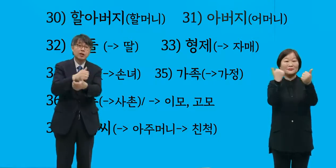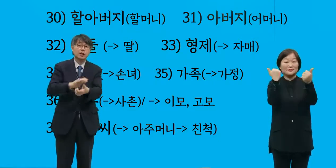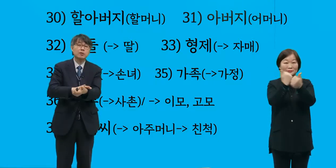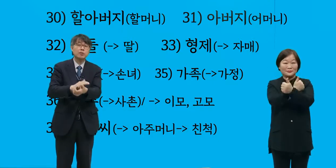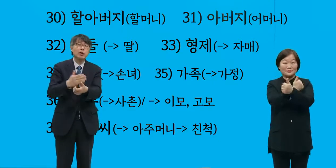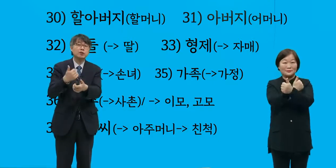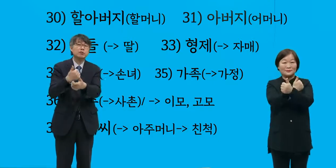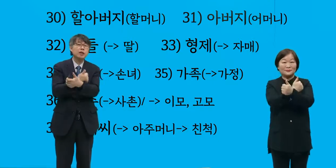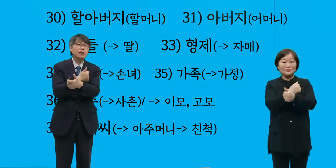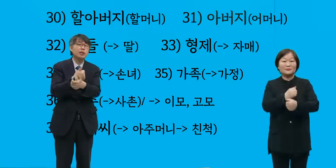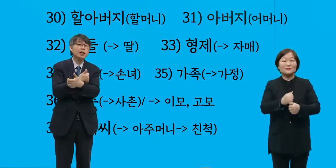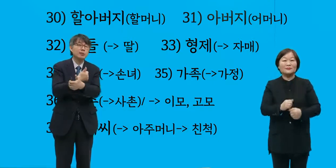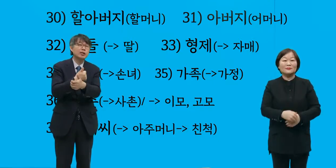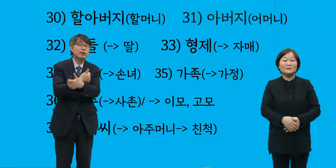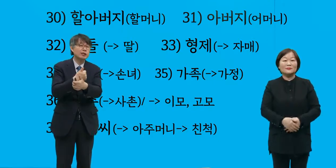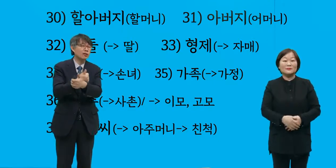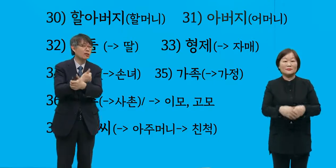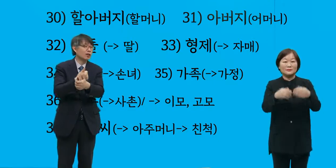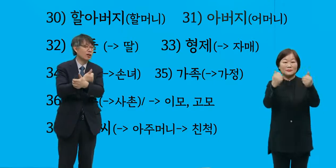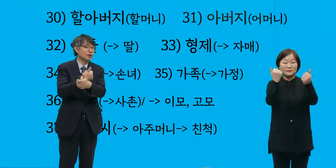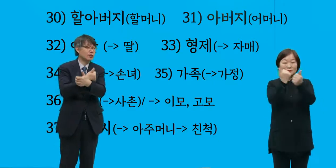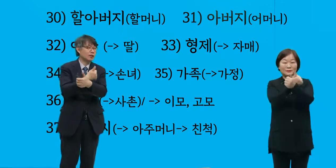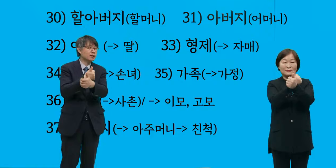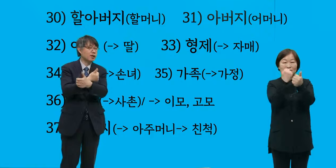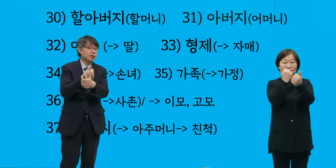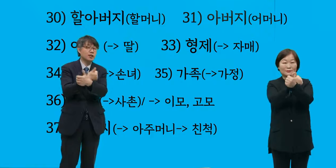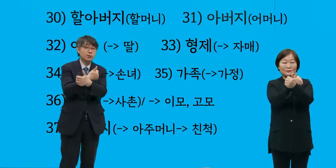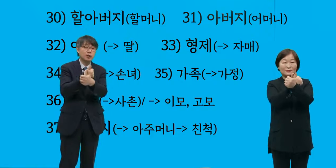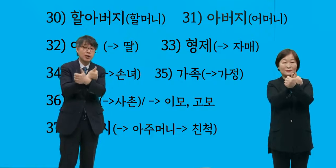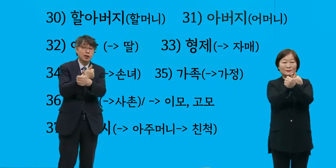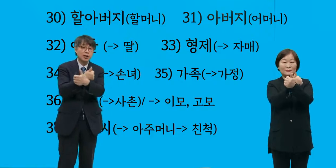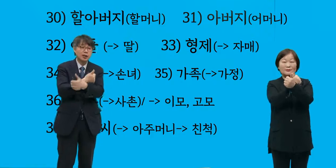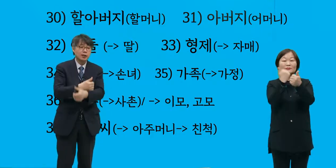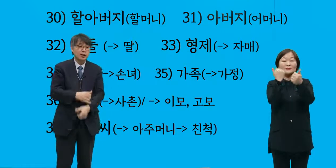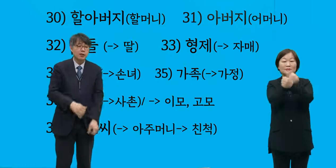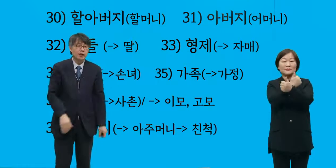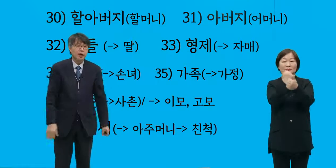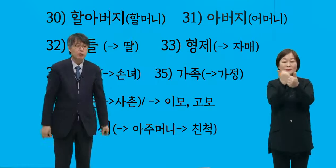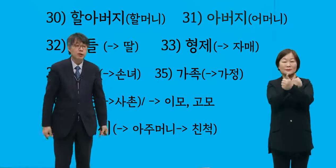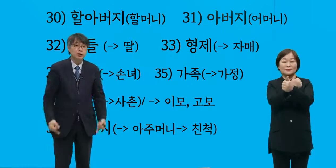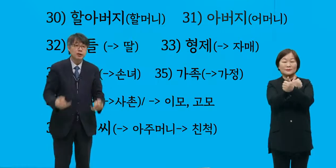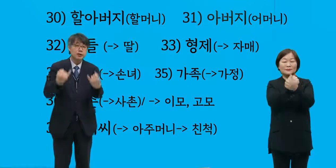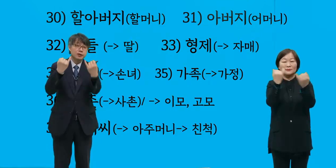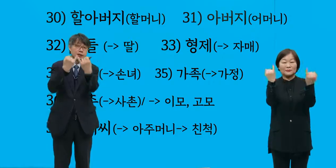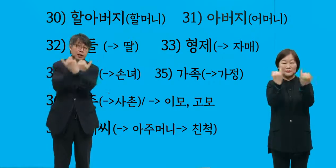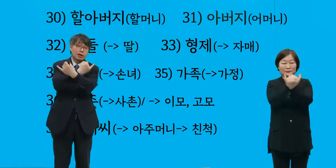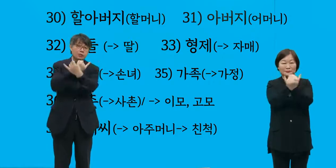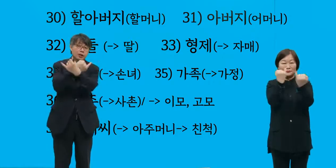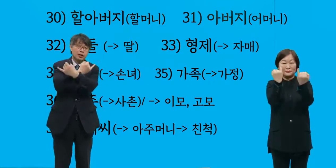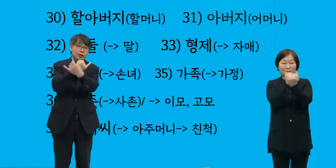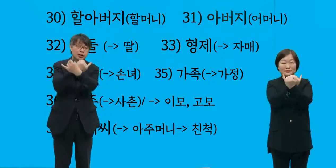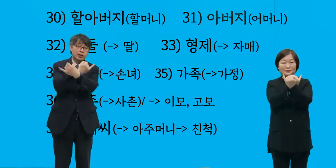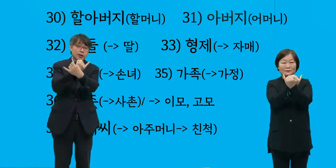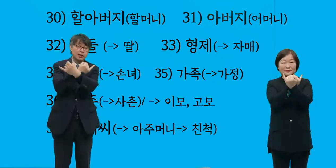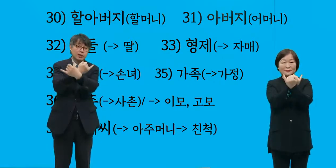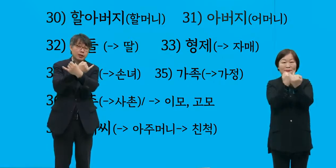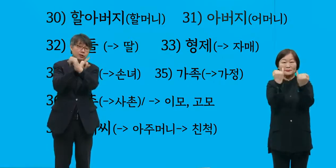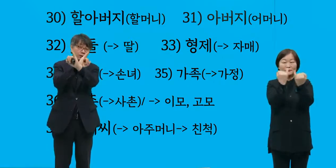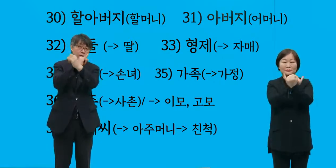이게 좀 뭐가 좀 피가 통하다 뭐 이런 뜻이에요. 그러니까 아저씨, 친척 아저씨 뭐 이렇게 할 때. 그다음에 아주머니는 아주머니,